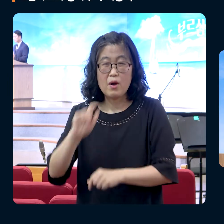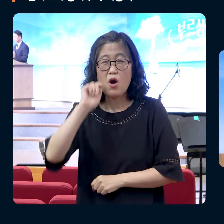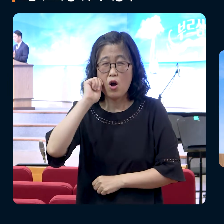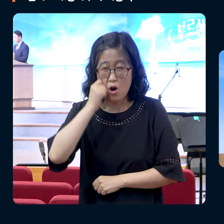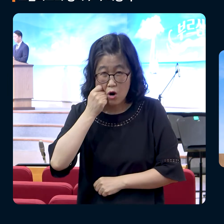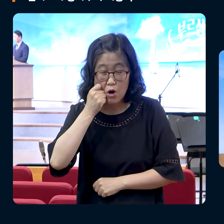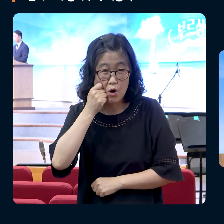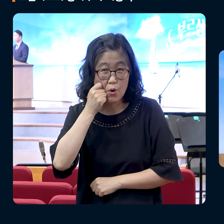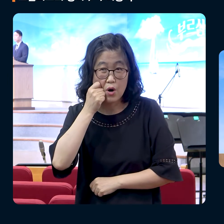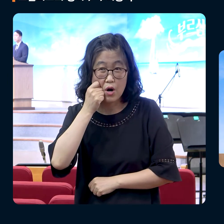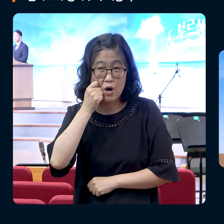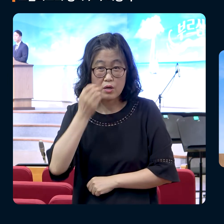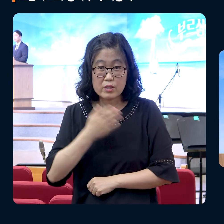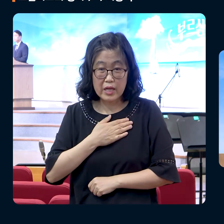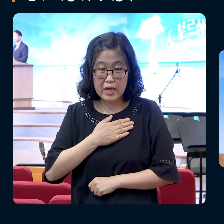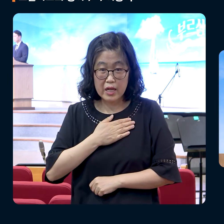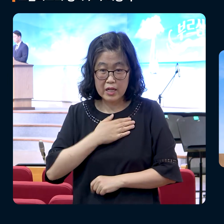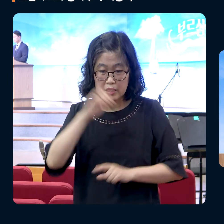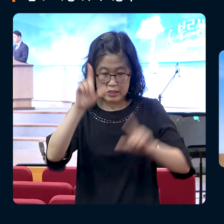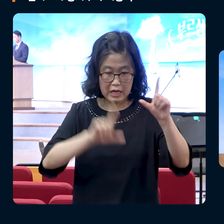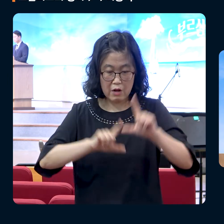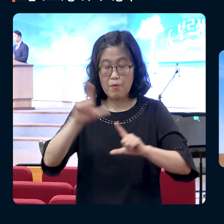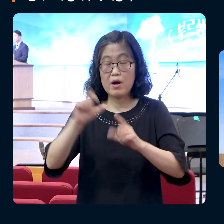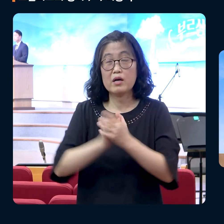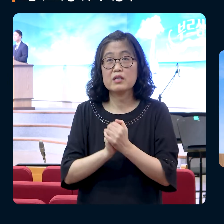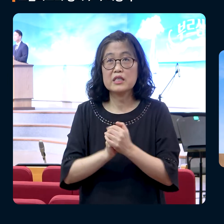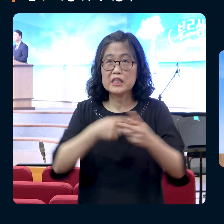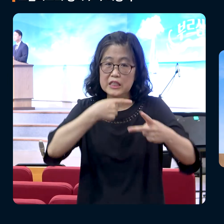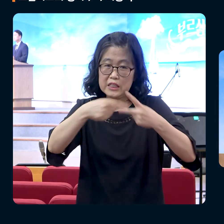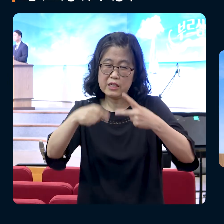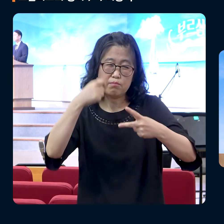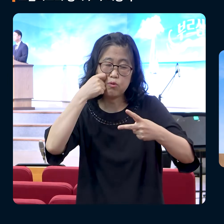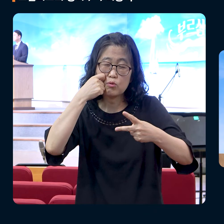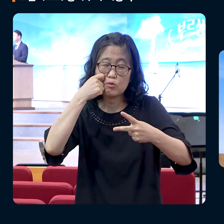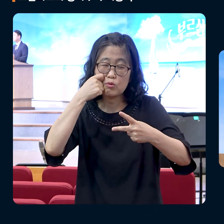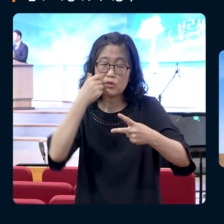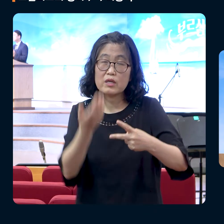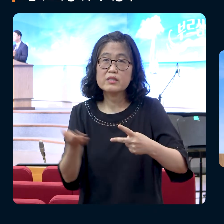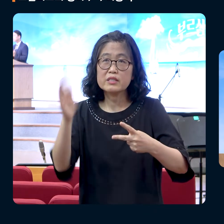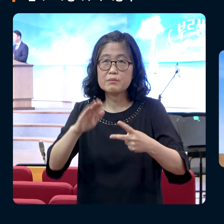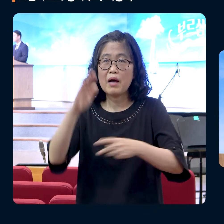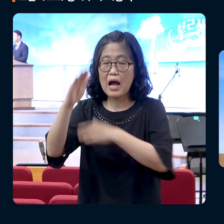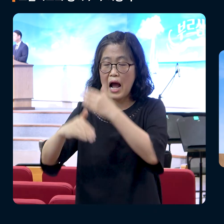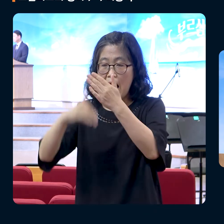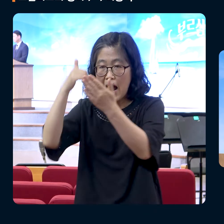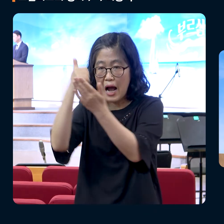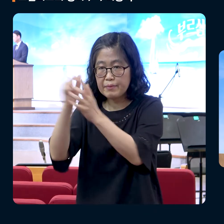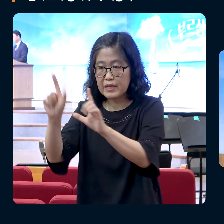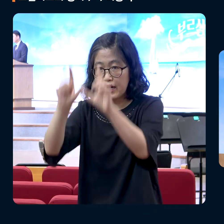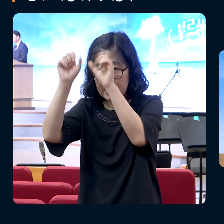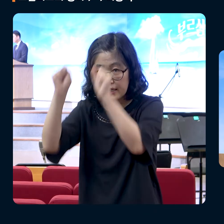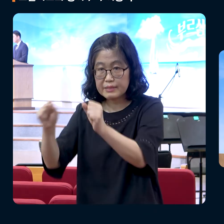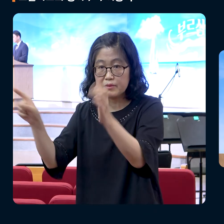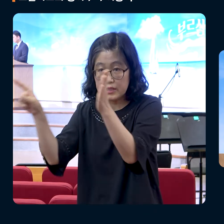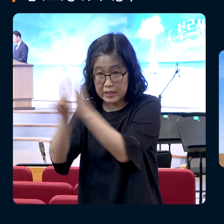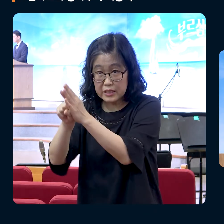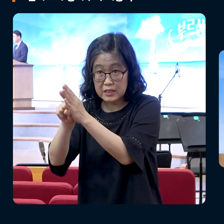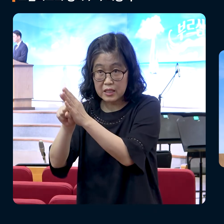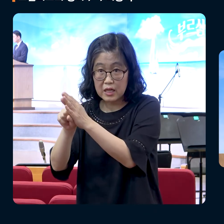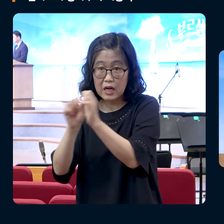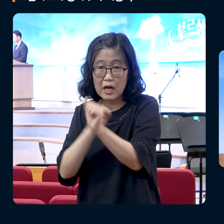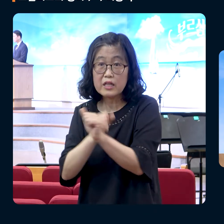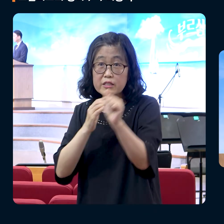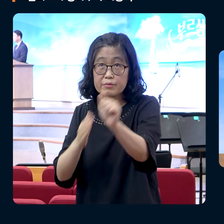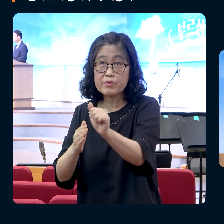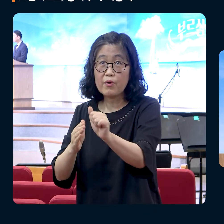삶에 벌어지는 상황이 버겁고 이해되지 않을지라도, 우리가 정말 하나님의 선하심을 신뢰하고 믿는다면